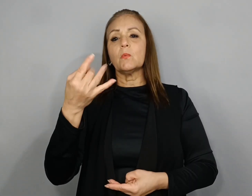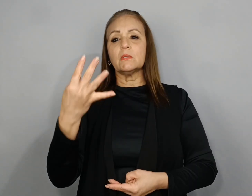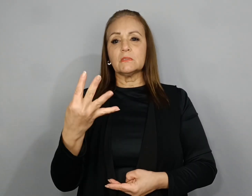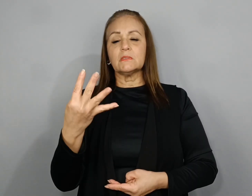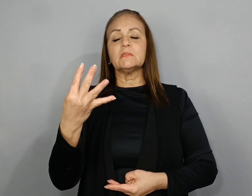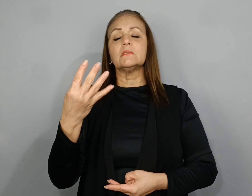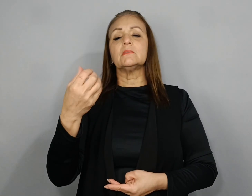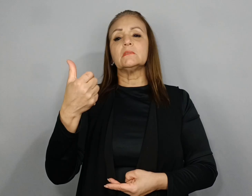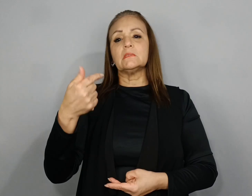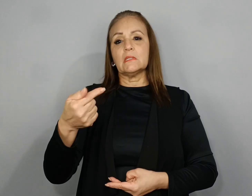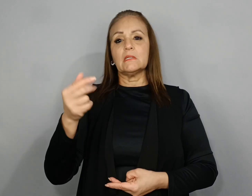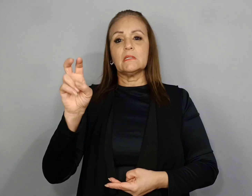1.475.